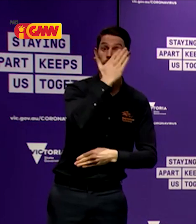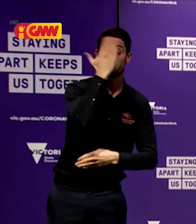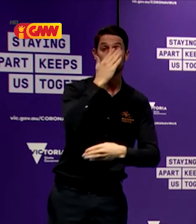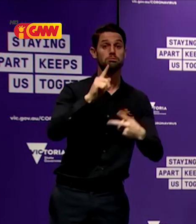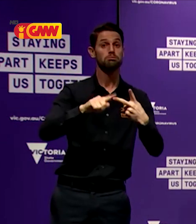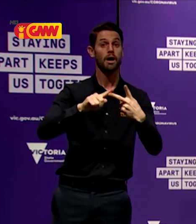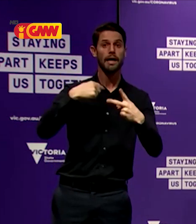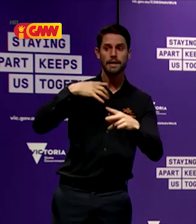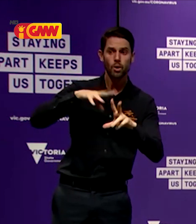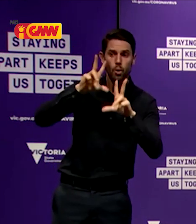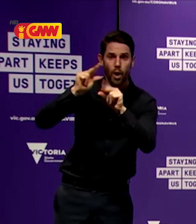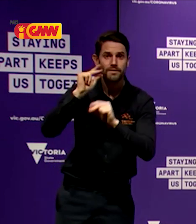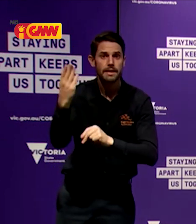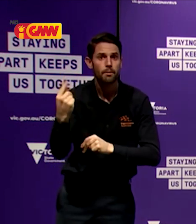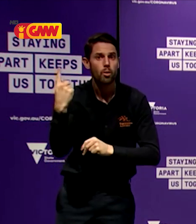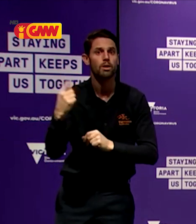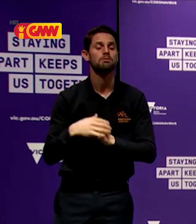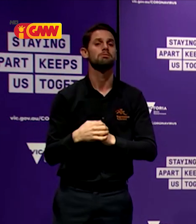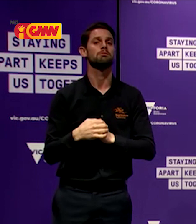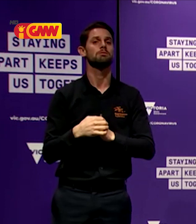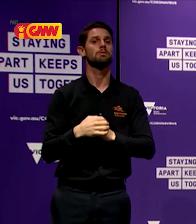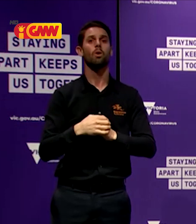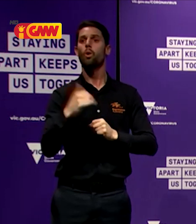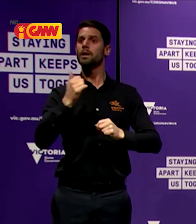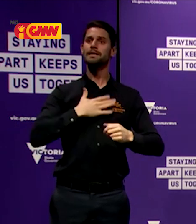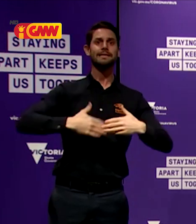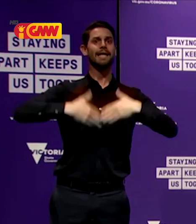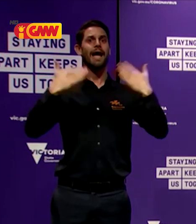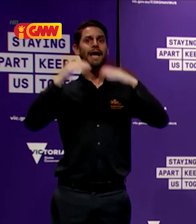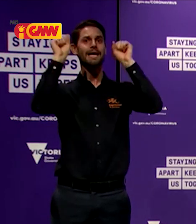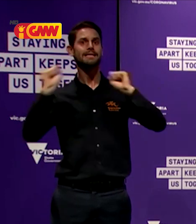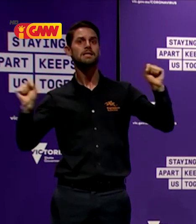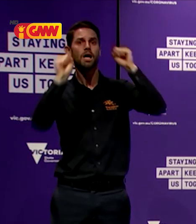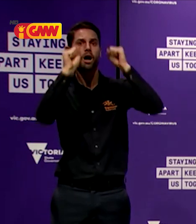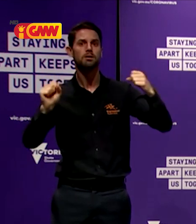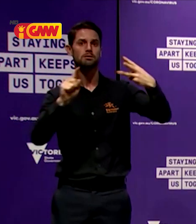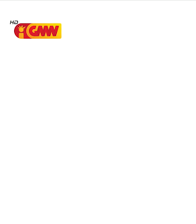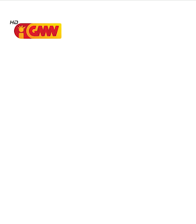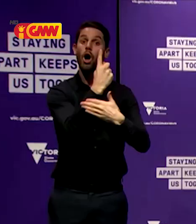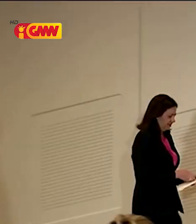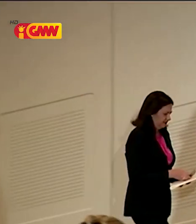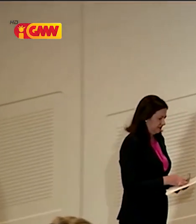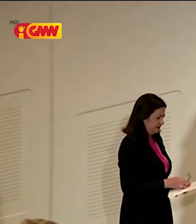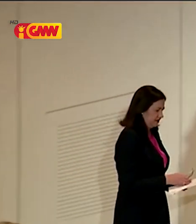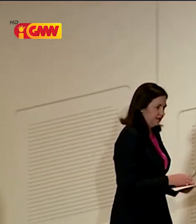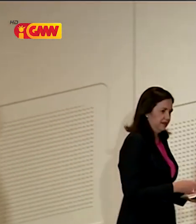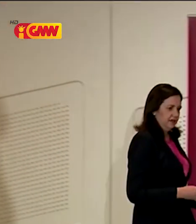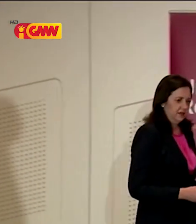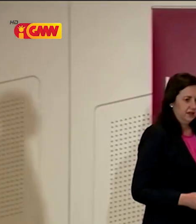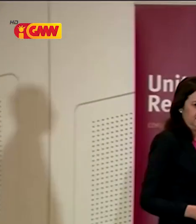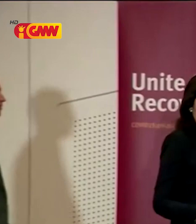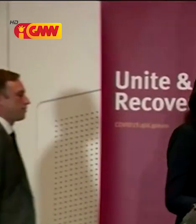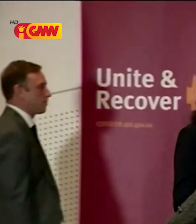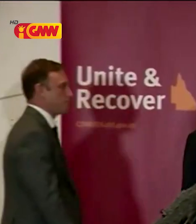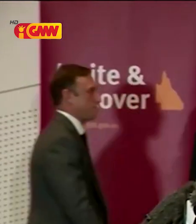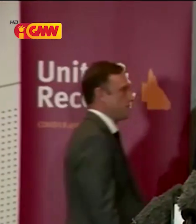care or caregiving, for daily exercise, for food and other essentials. E a sorenseluk a